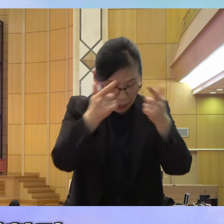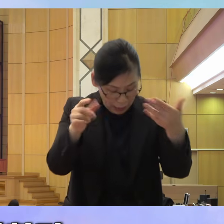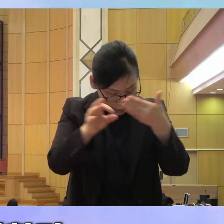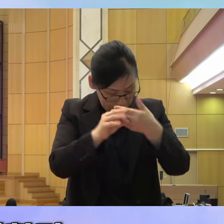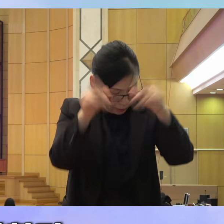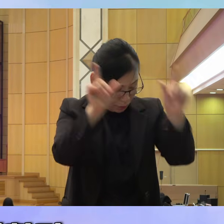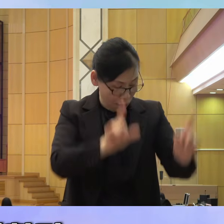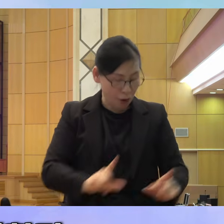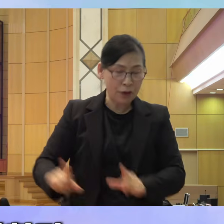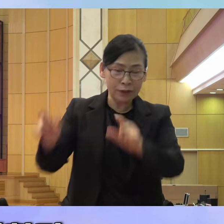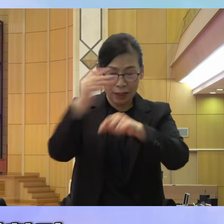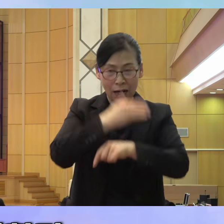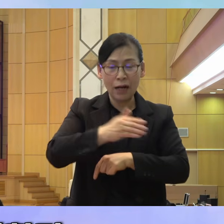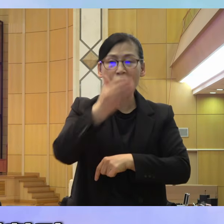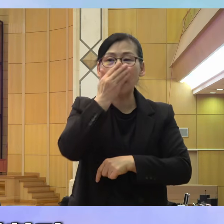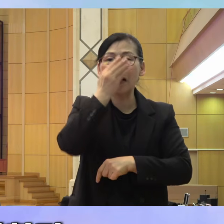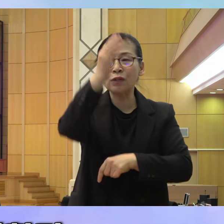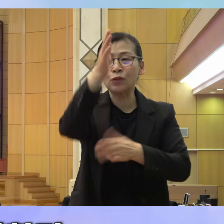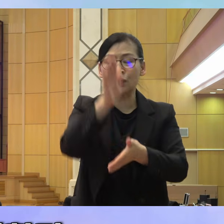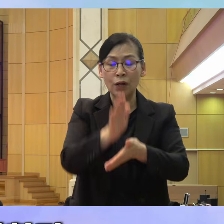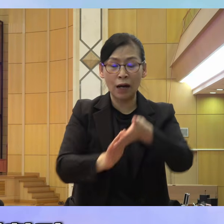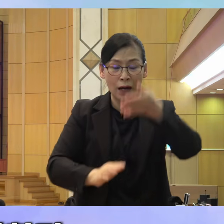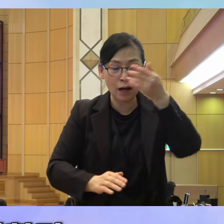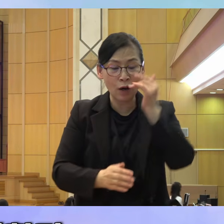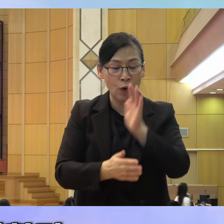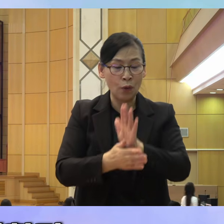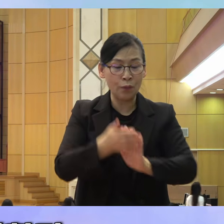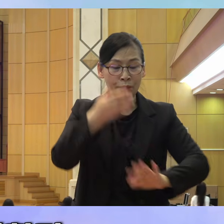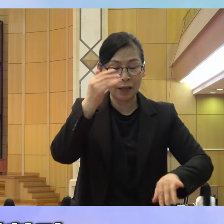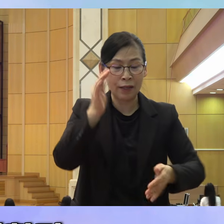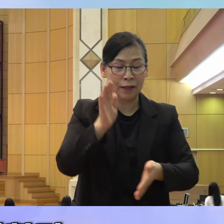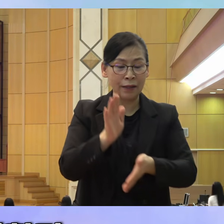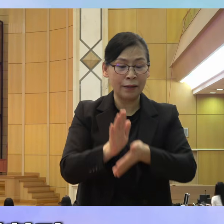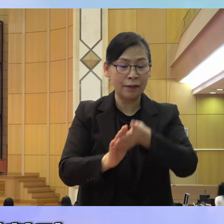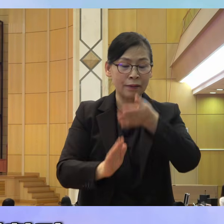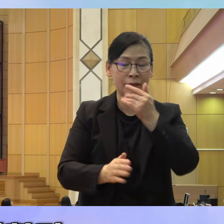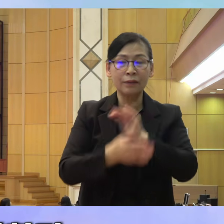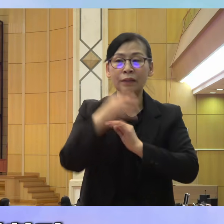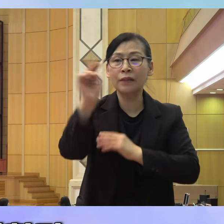은혜 아니면 살아갈 수가 없네.